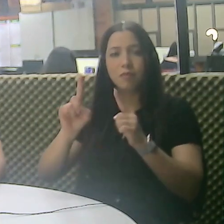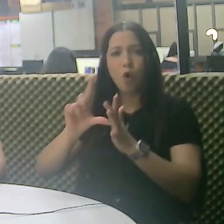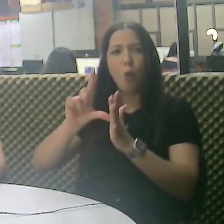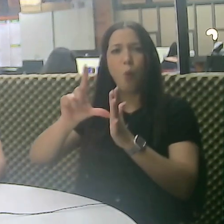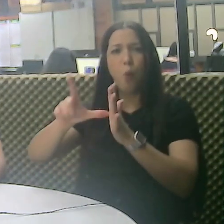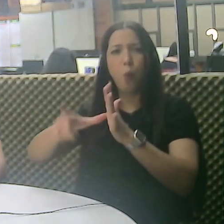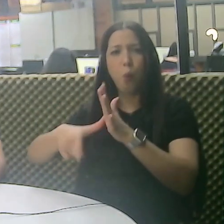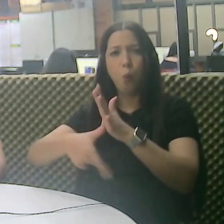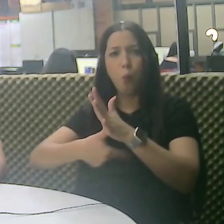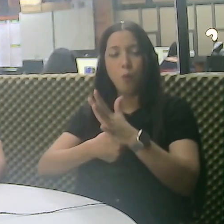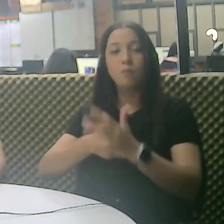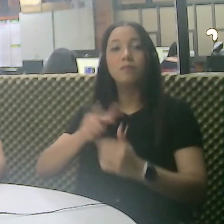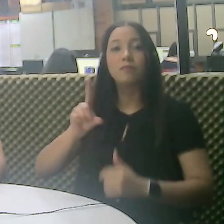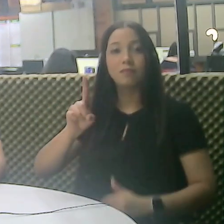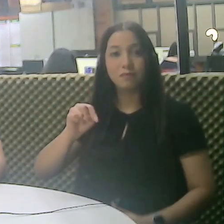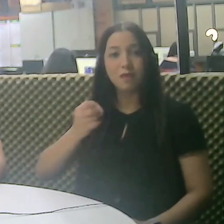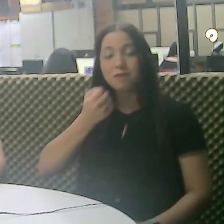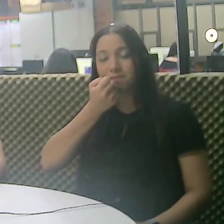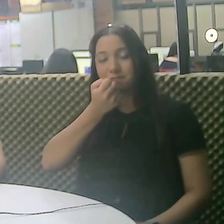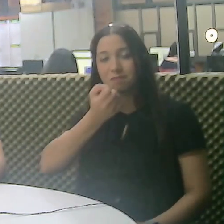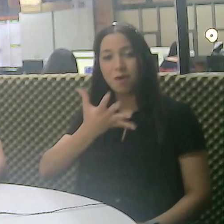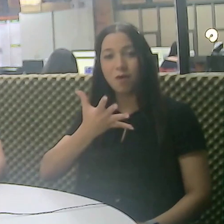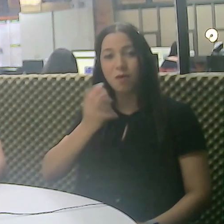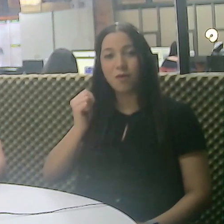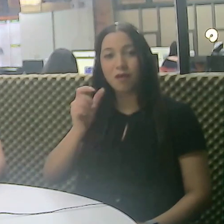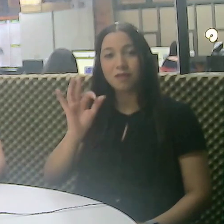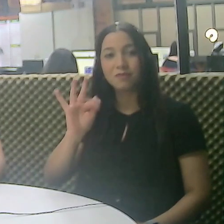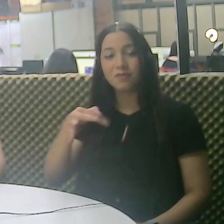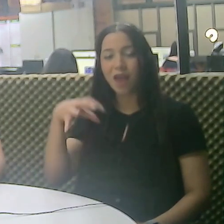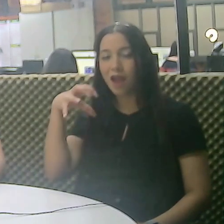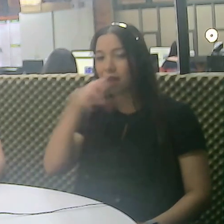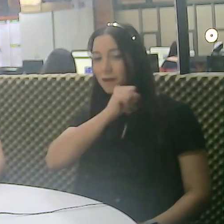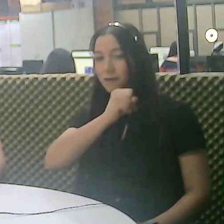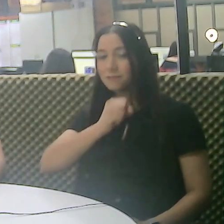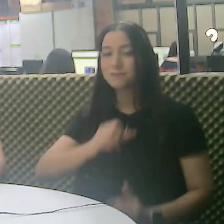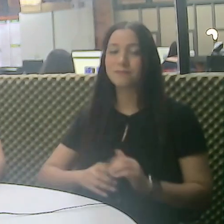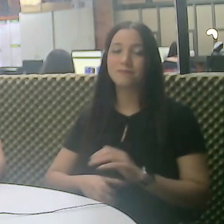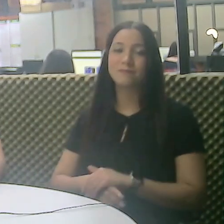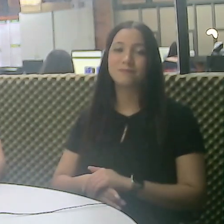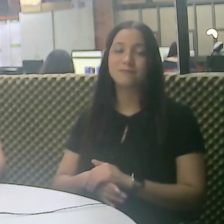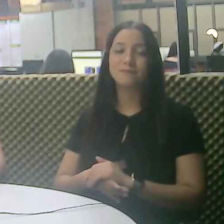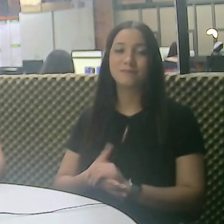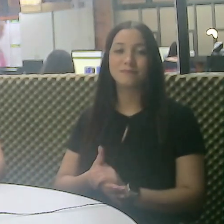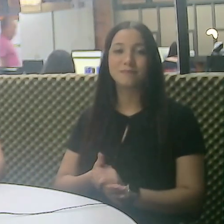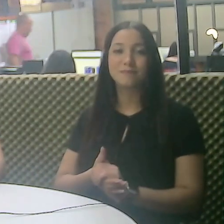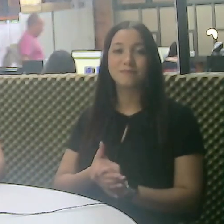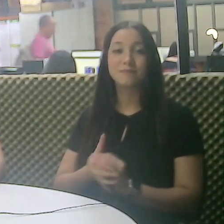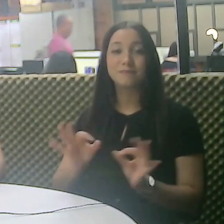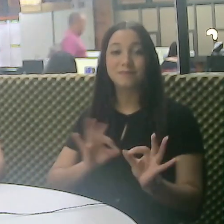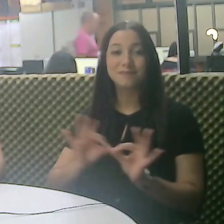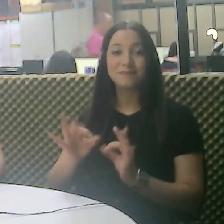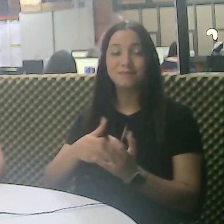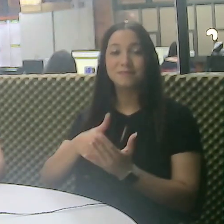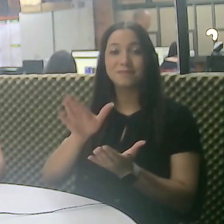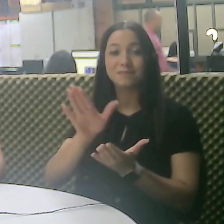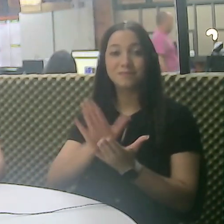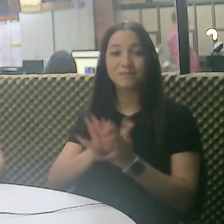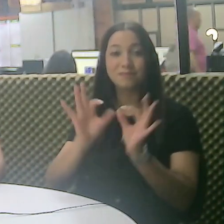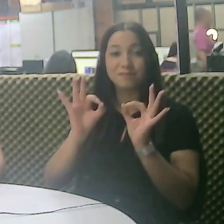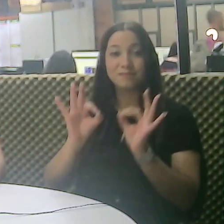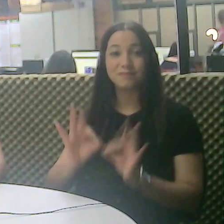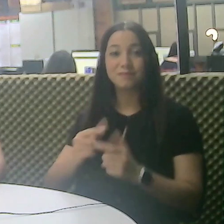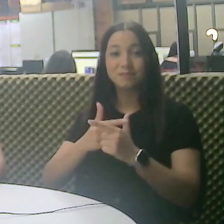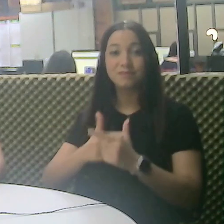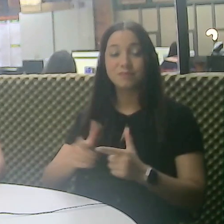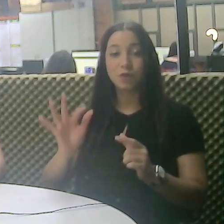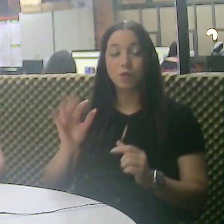adiantado e está numa fase realmente muito boa para concluir isso aí o mais rápido possível. O programa Nota Certa tem últimos sorteios do